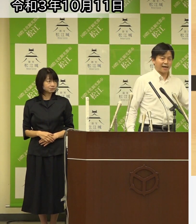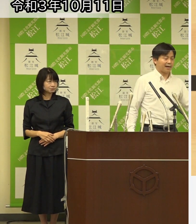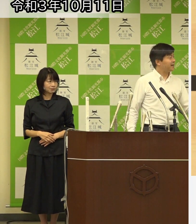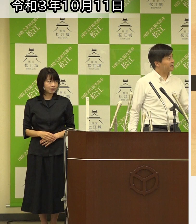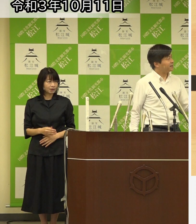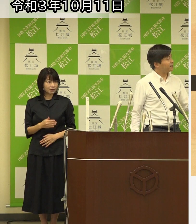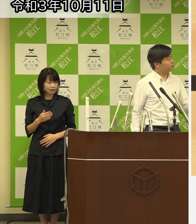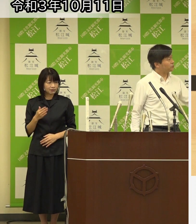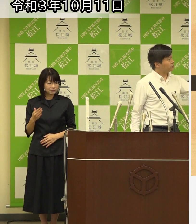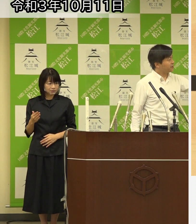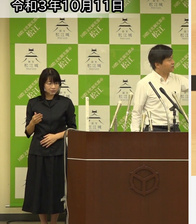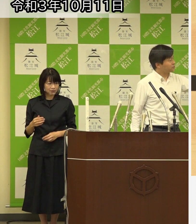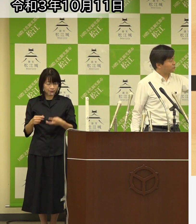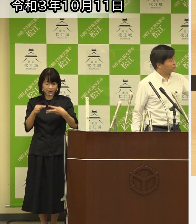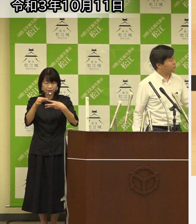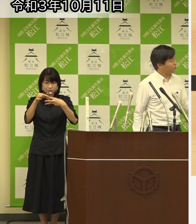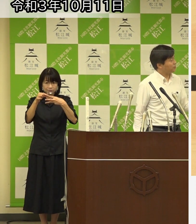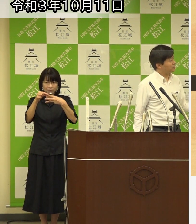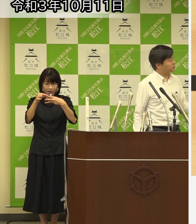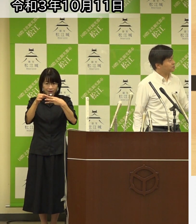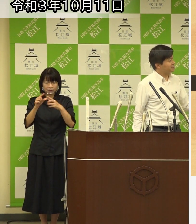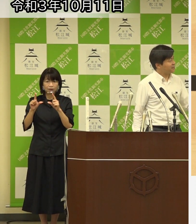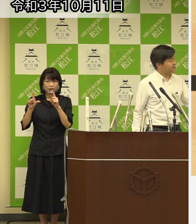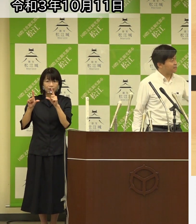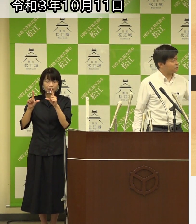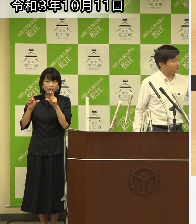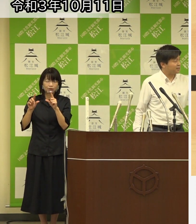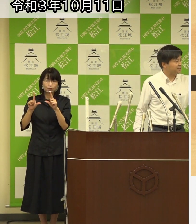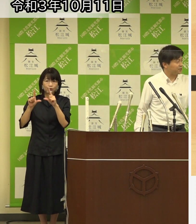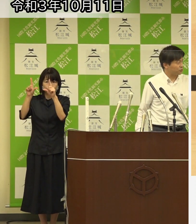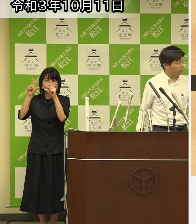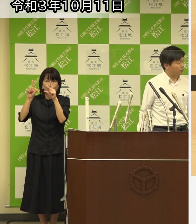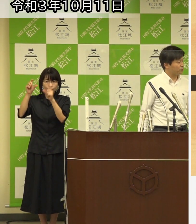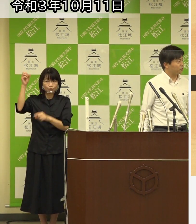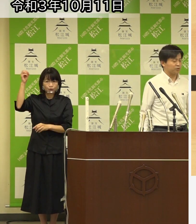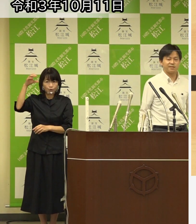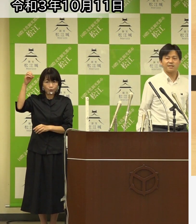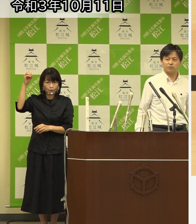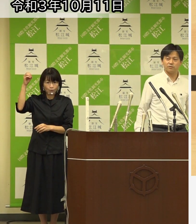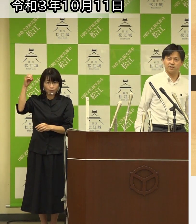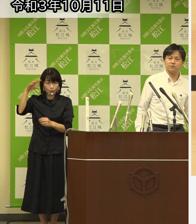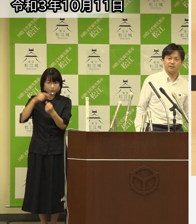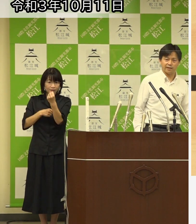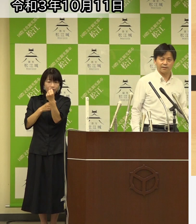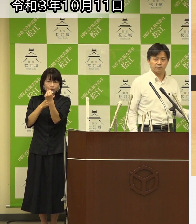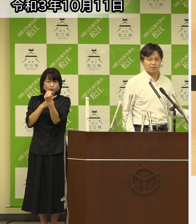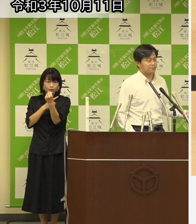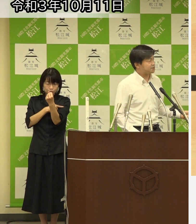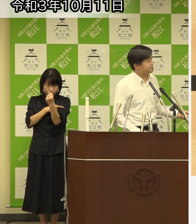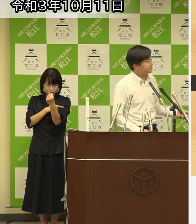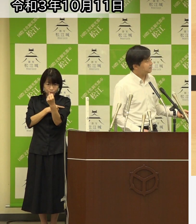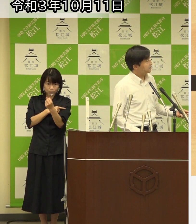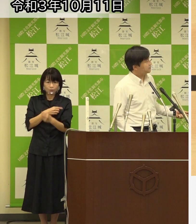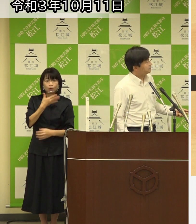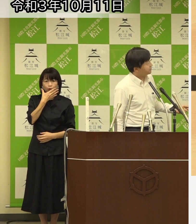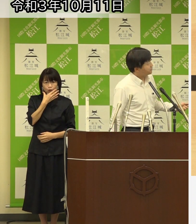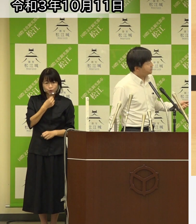次が東京電力の福島第一原子力発電所等の視察についてでござい